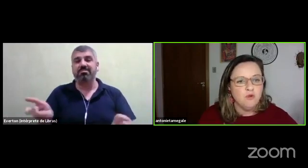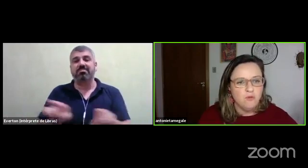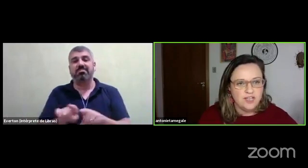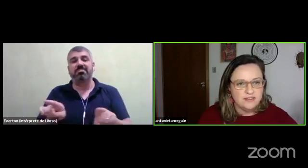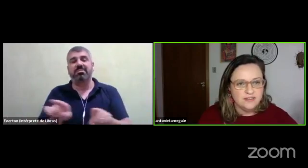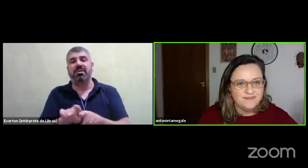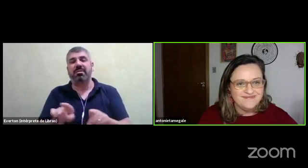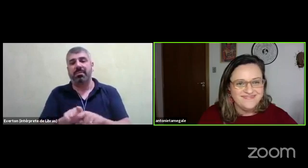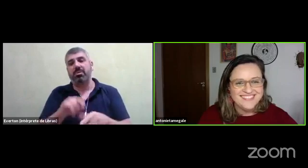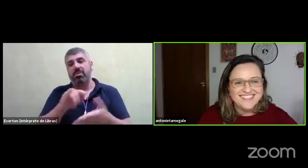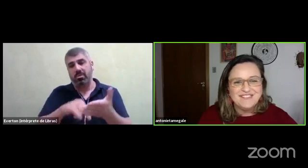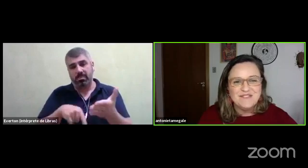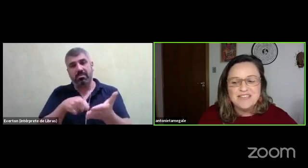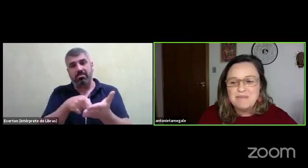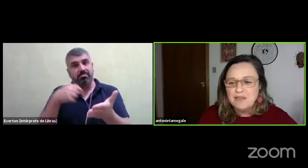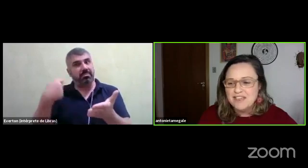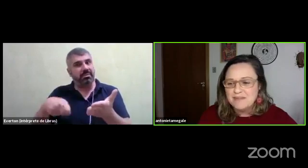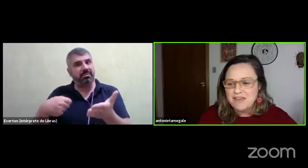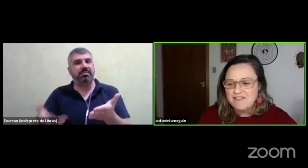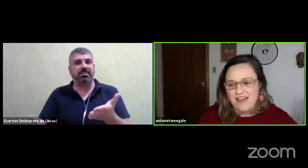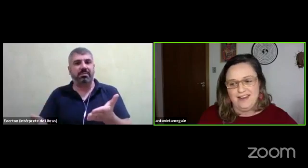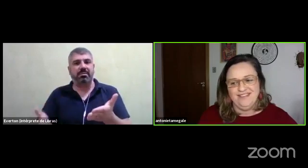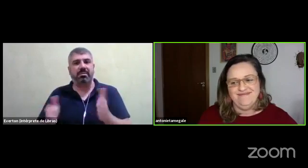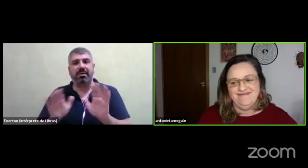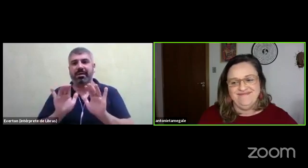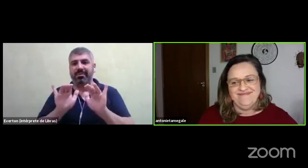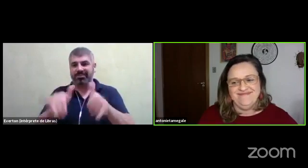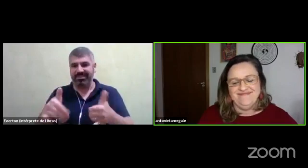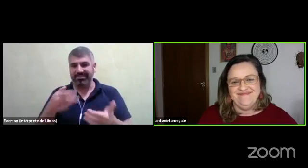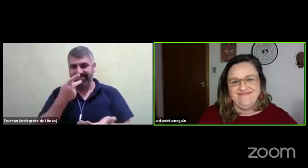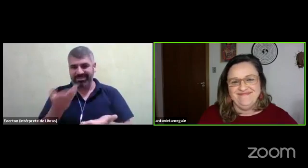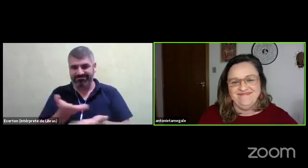documento como esse. Então, eu termino aqui minha fala.